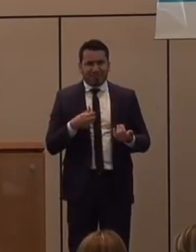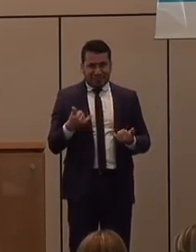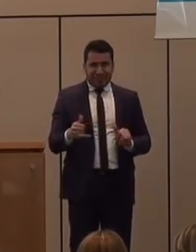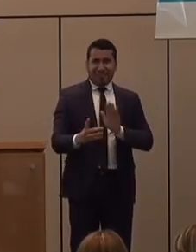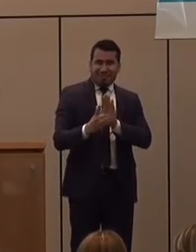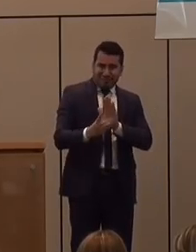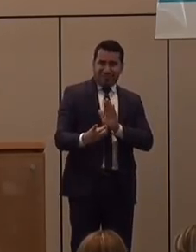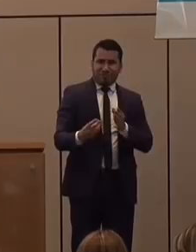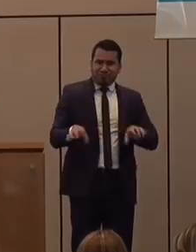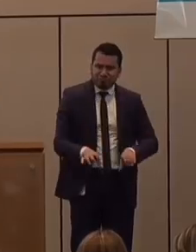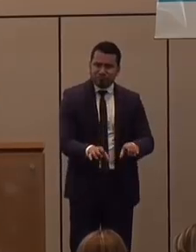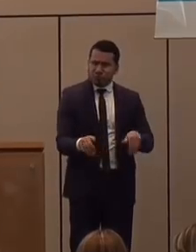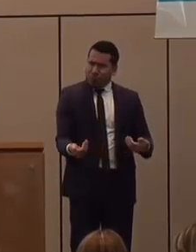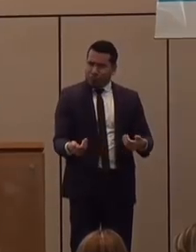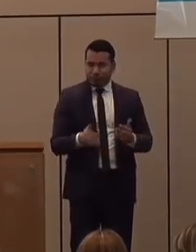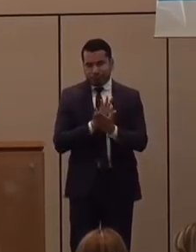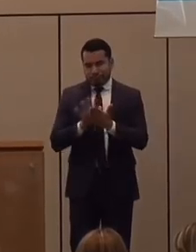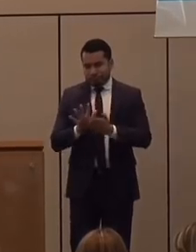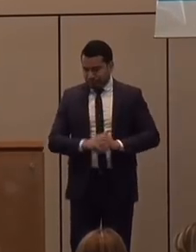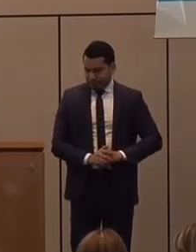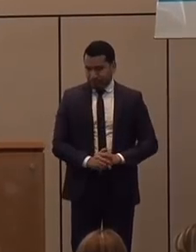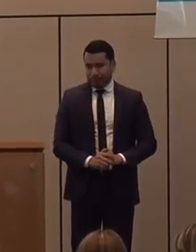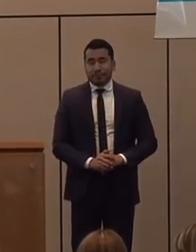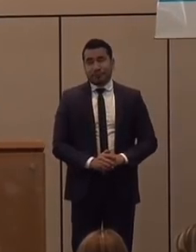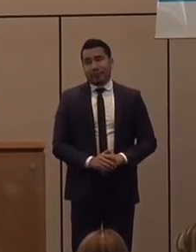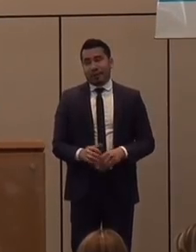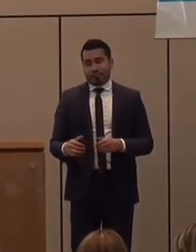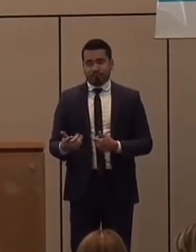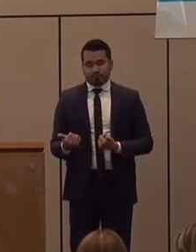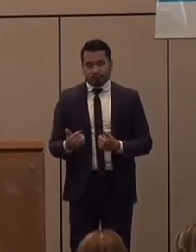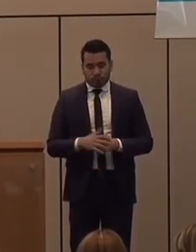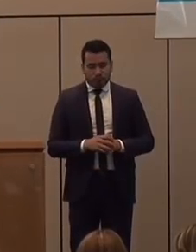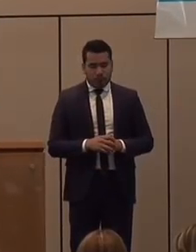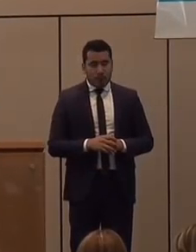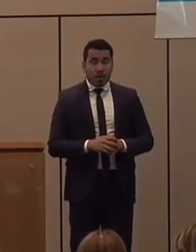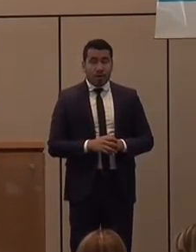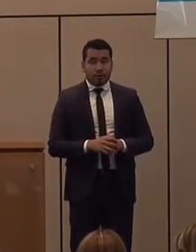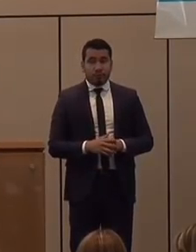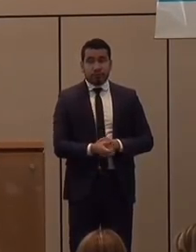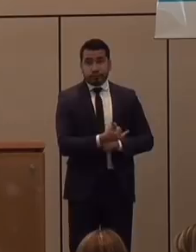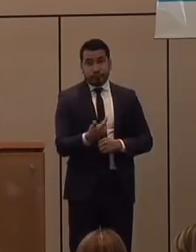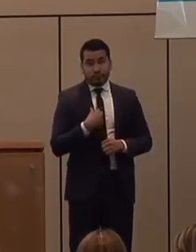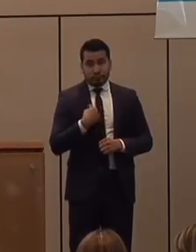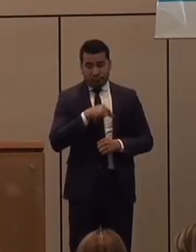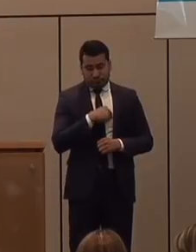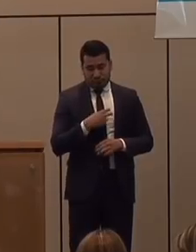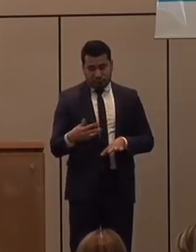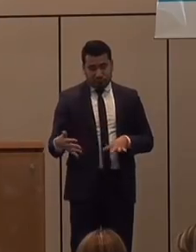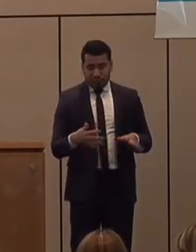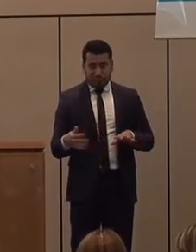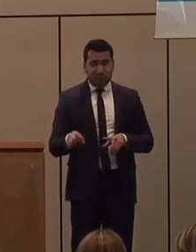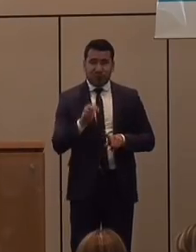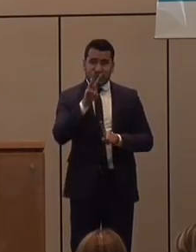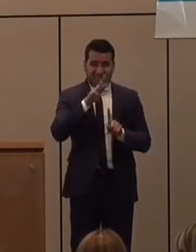que hemos sacado en estos temas bueno ahí debo contar que han sido unos